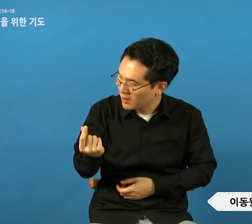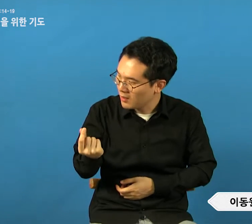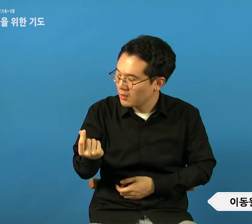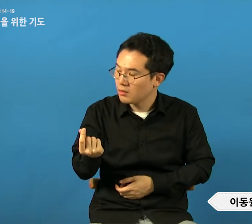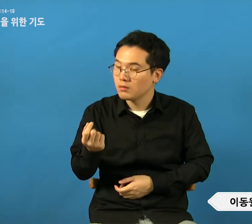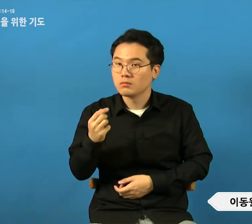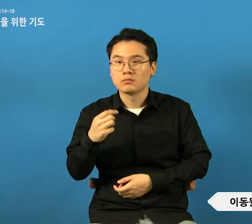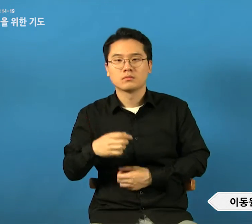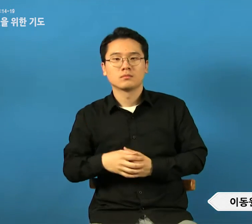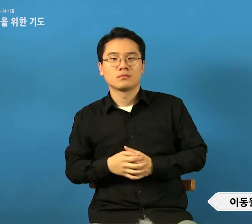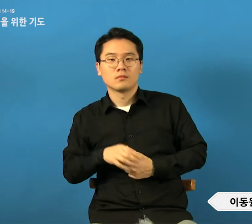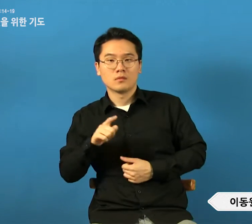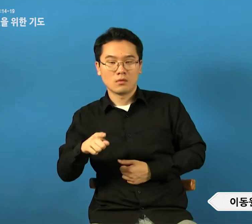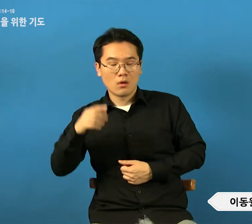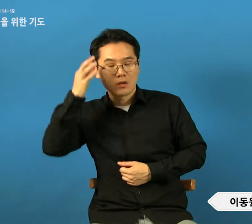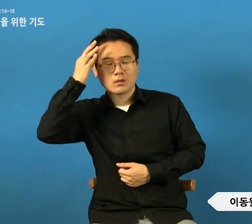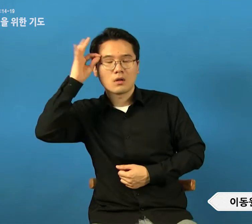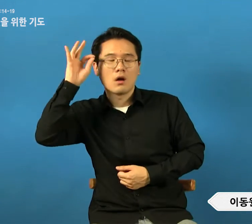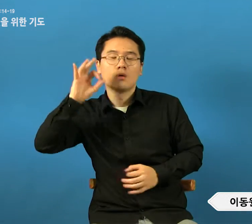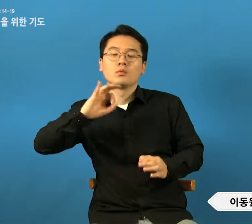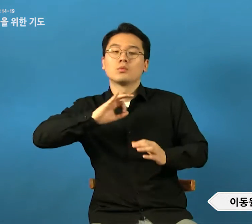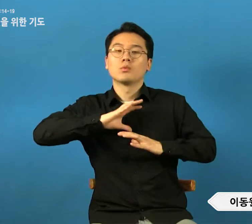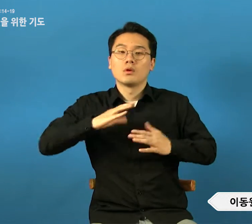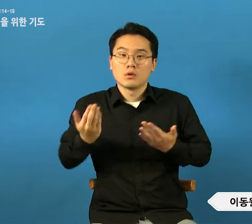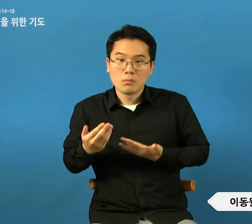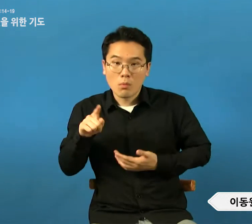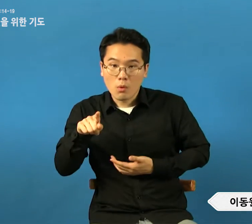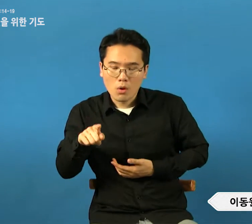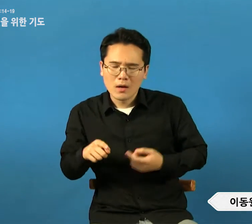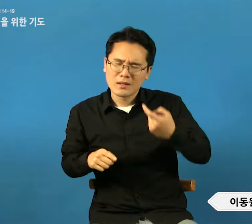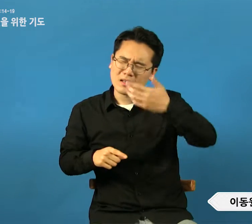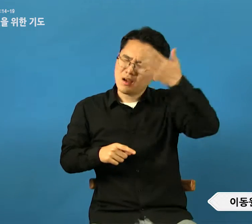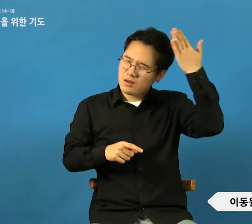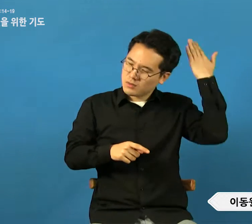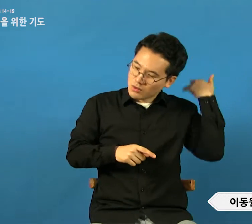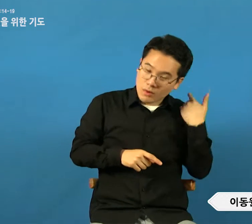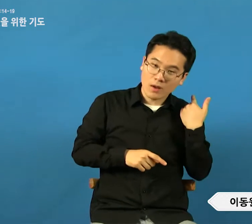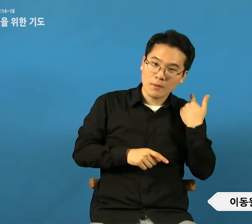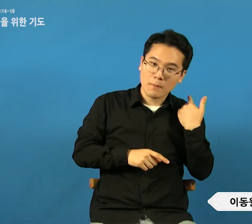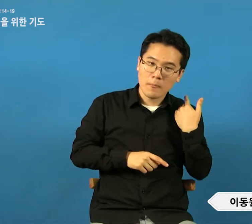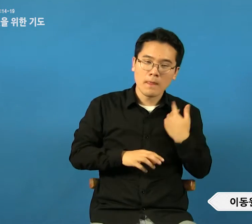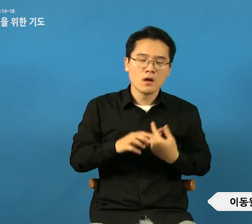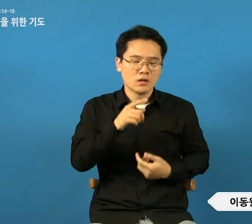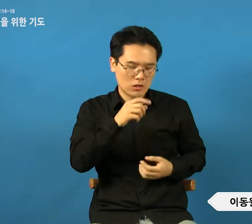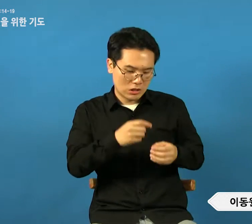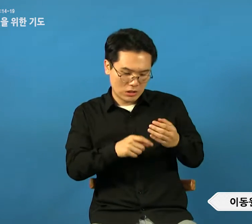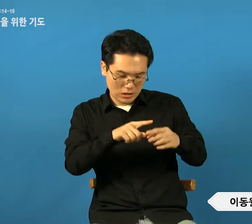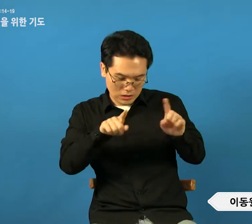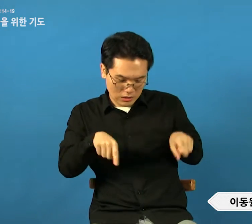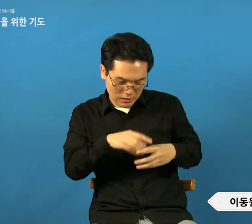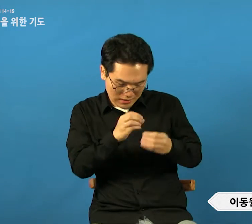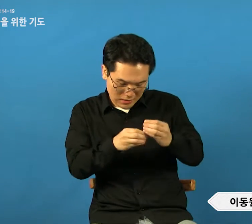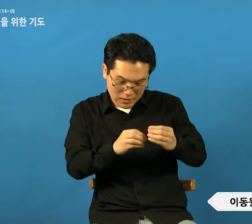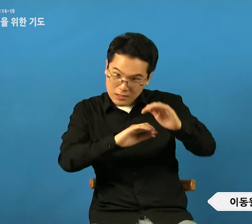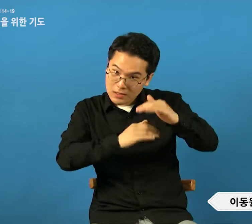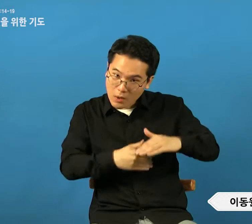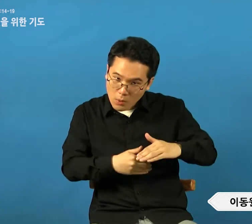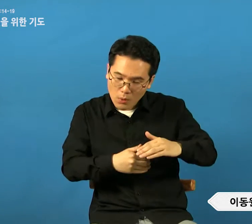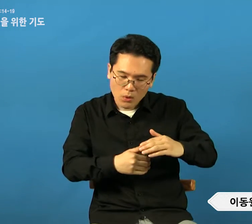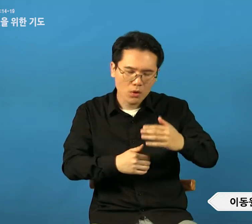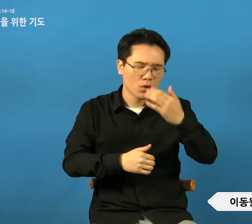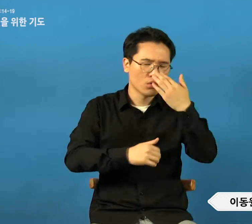그리고 알게 된 놀라운 사실은 더 오래전에 본래 이 시는 한 유태인 시인이 썼던 시라는